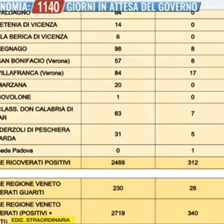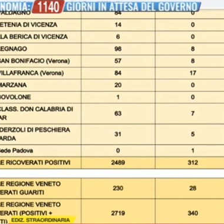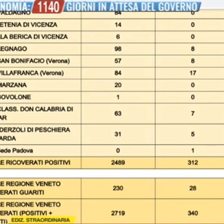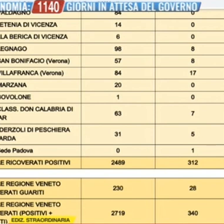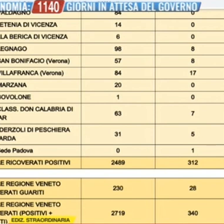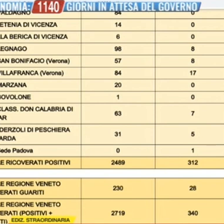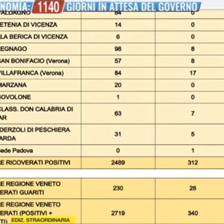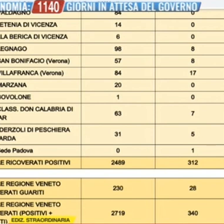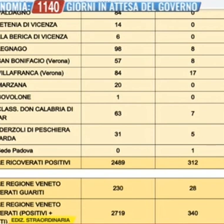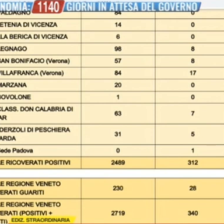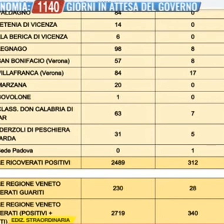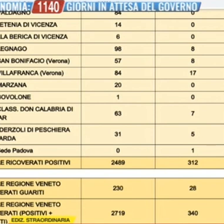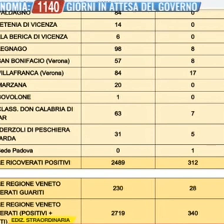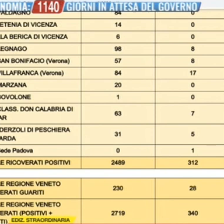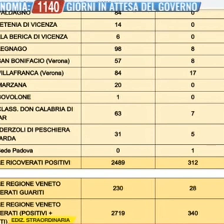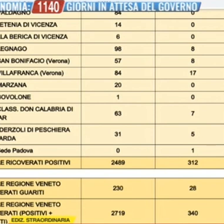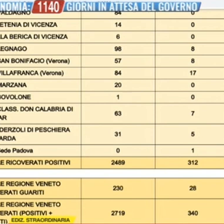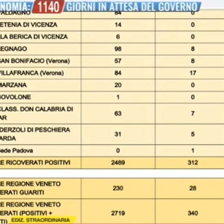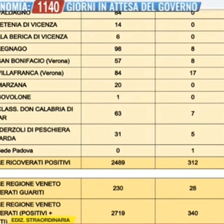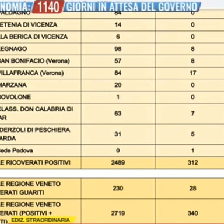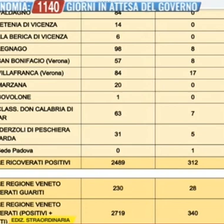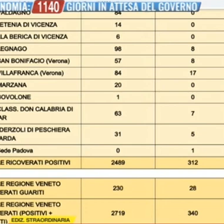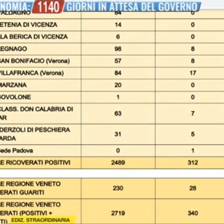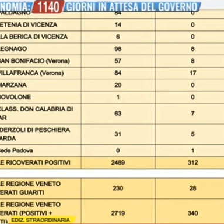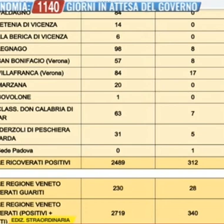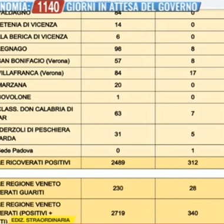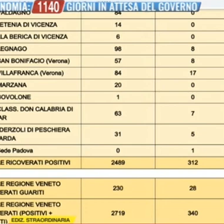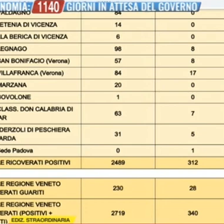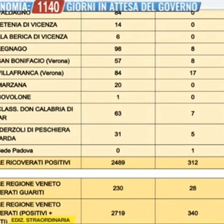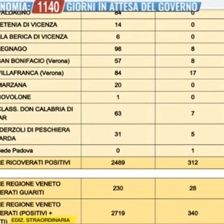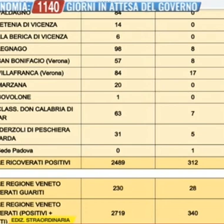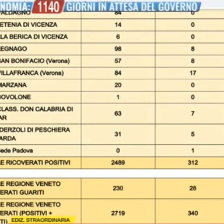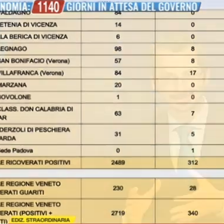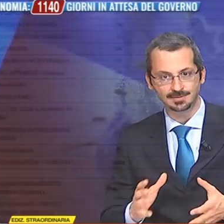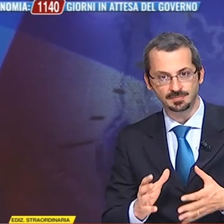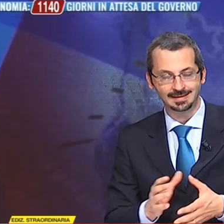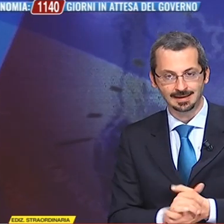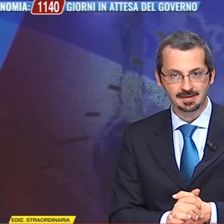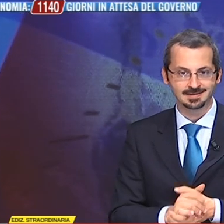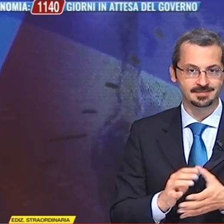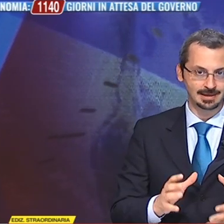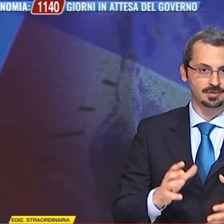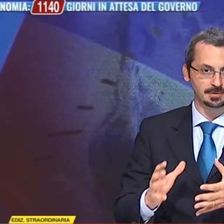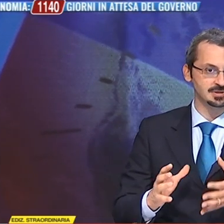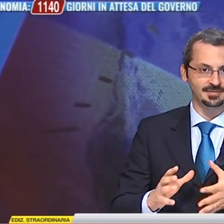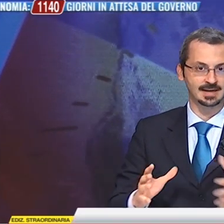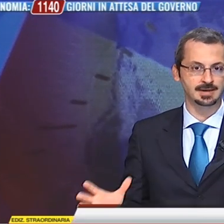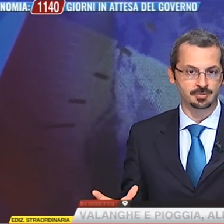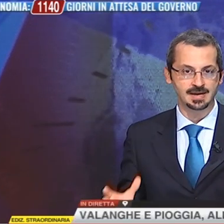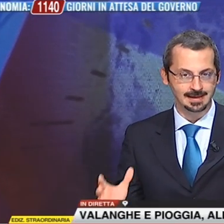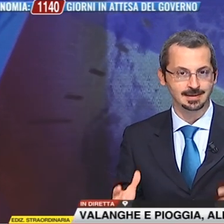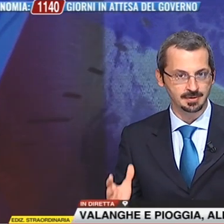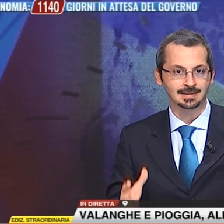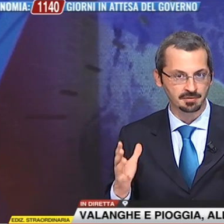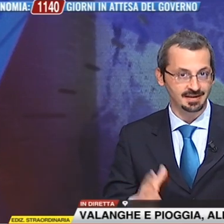dottor Paolo Rosi, responsabile della terapia intensiva, è stato quello di dire quando si dice che c'è un numero costante, insomma, delle terapie intensive, dei ricoveri, non significa che